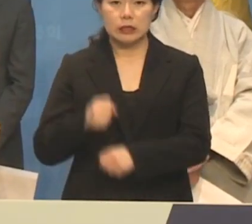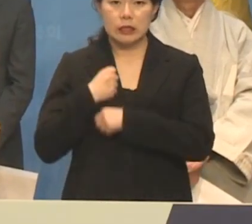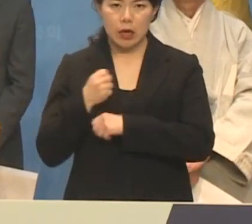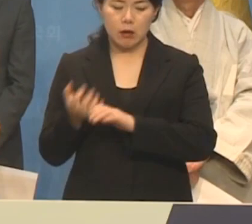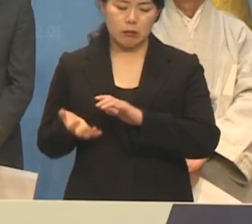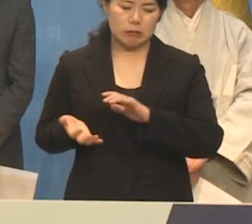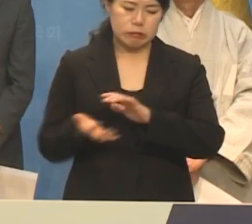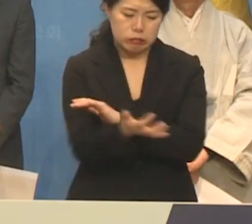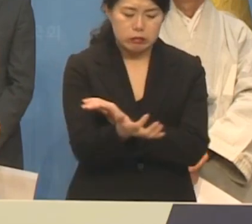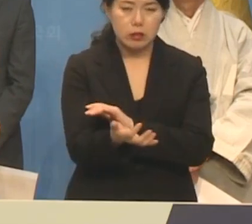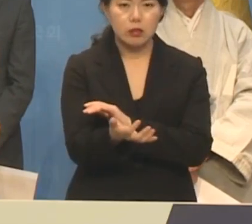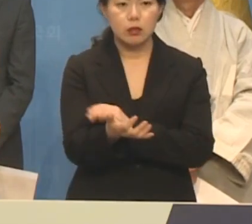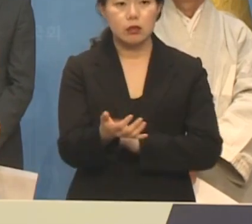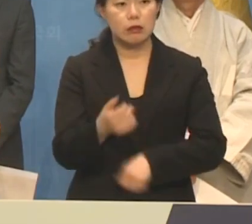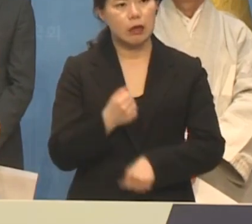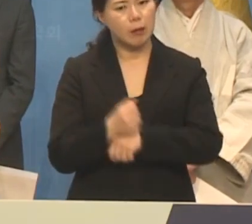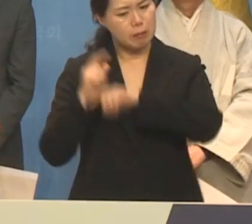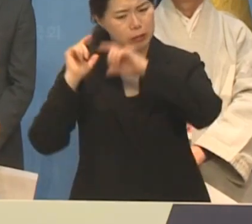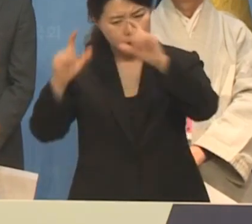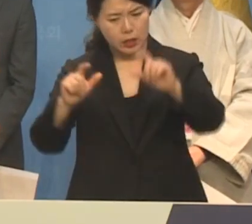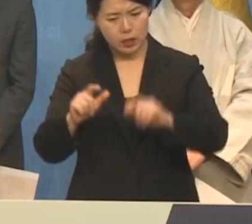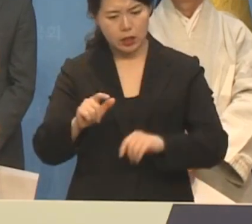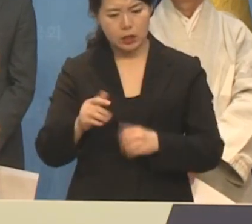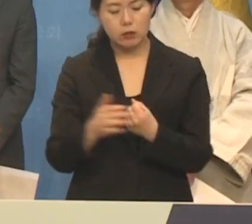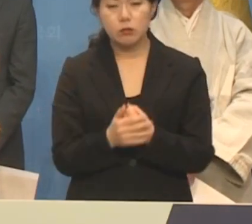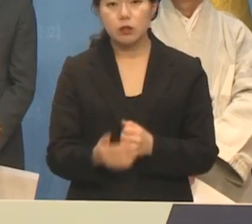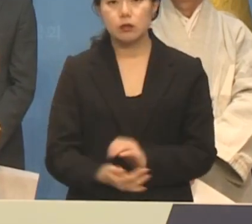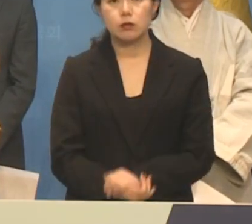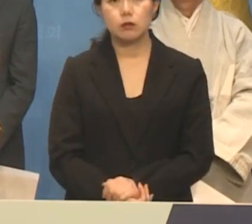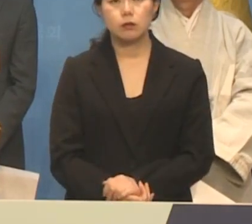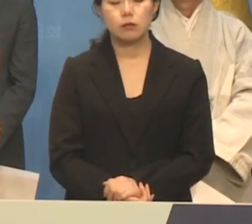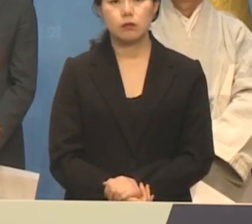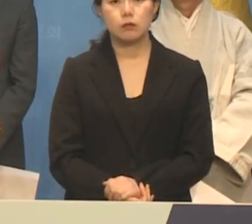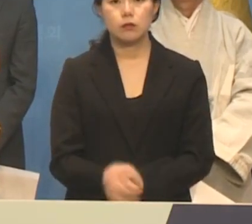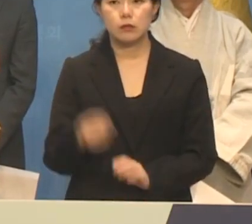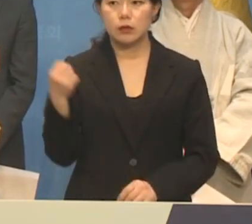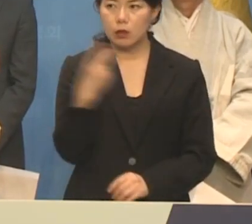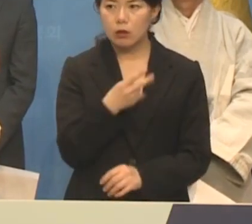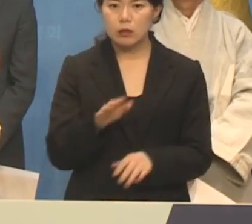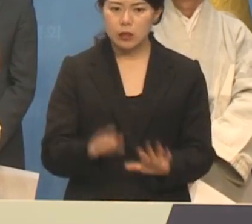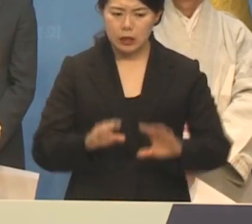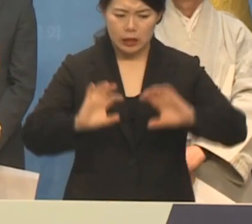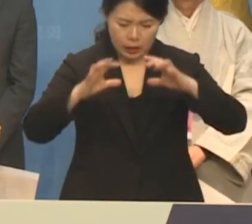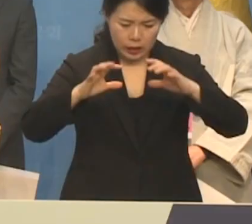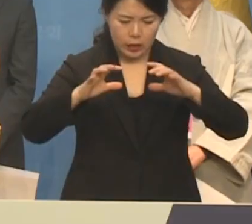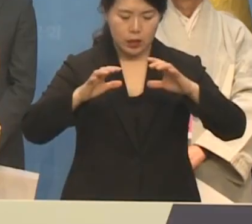계엄령을 비상계엄령을 내려가지고 또 이런 국가의